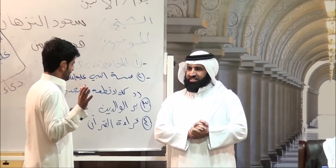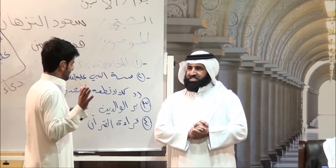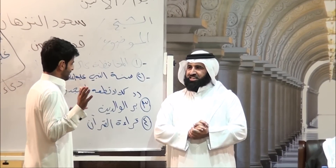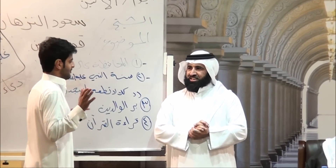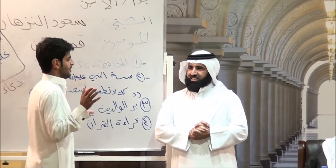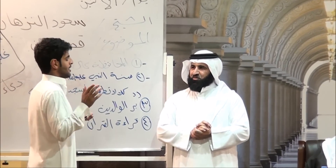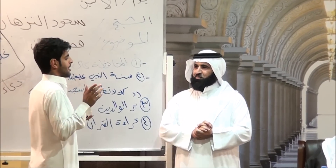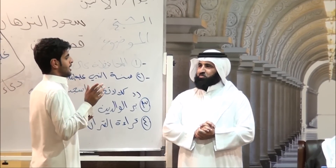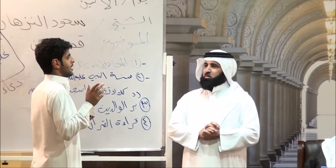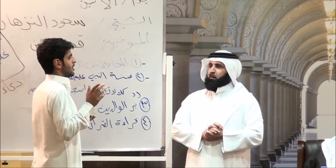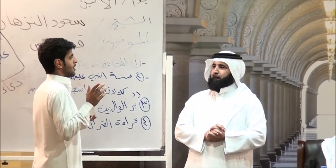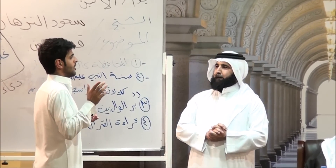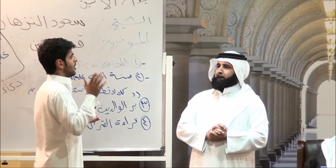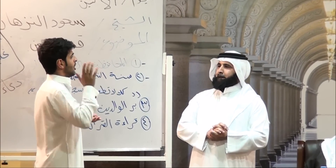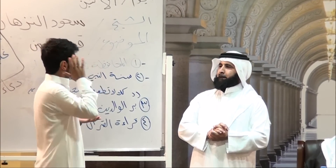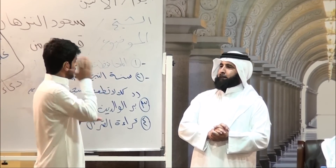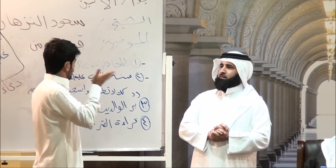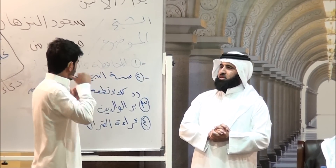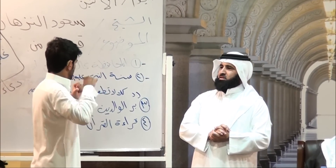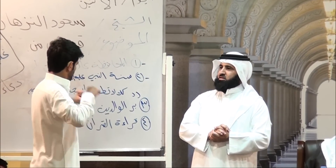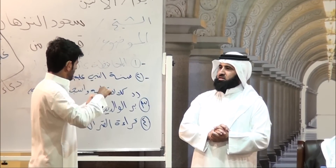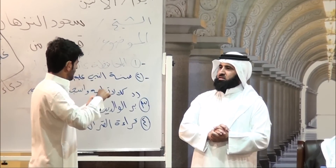أنا عندي صديق.